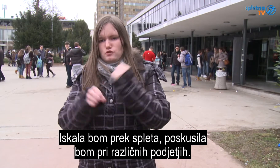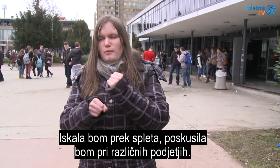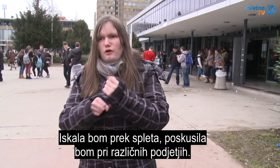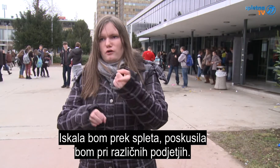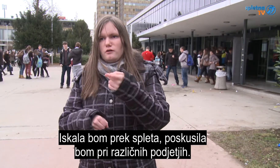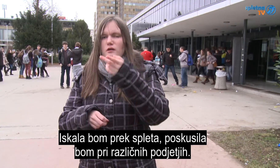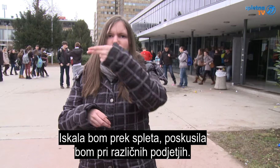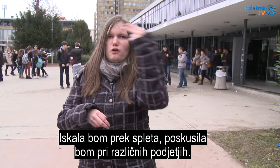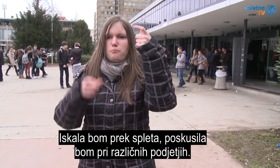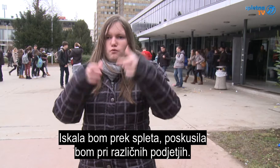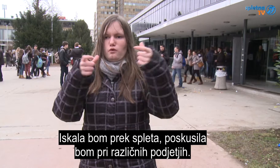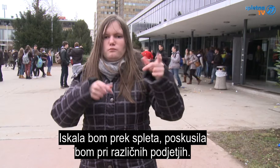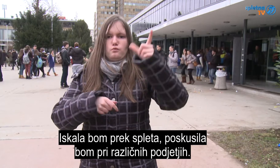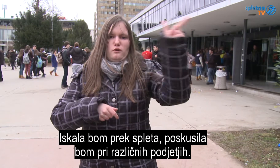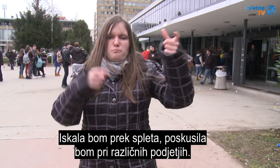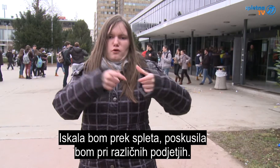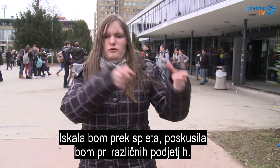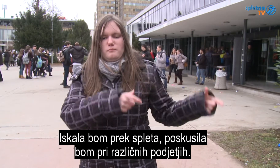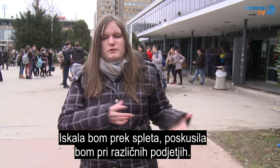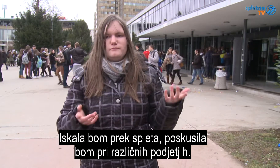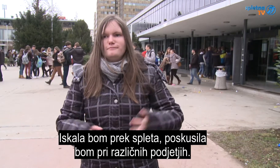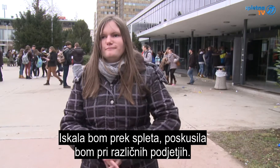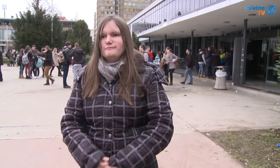iskala bo preko spleta službo, različna podjetja pobrskala.